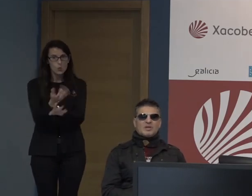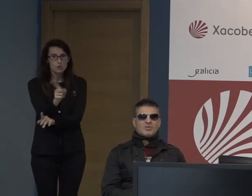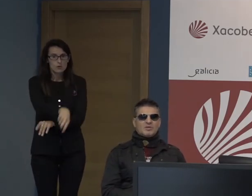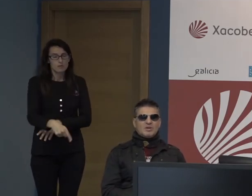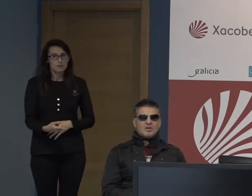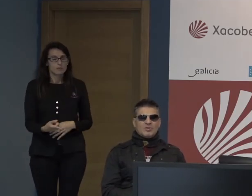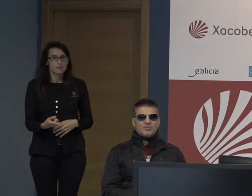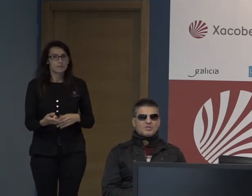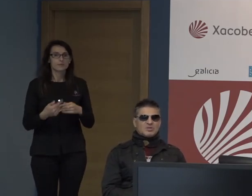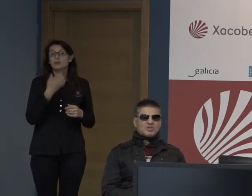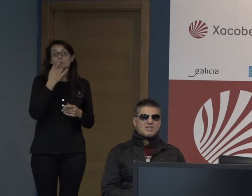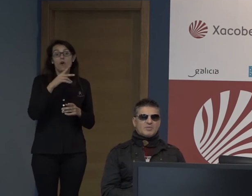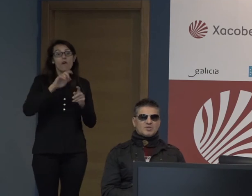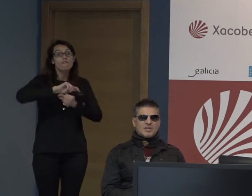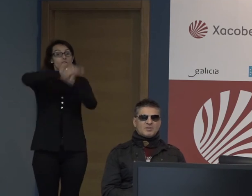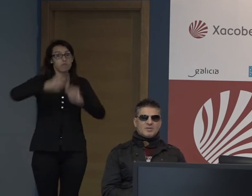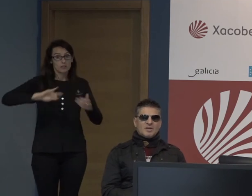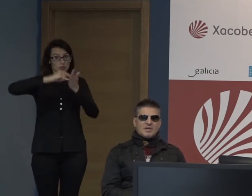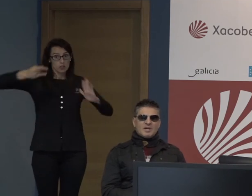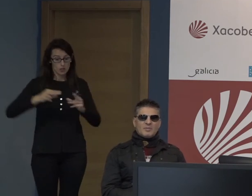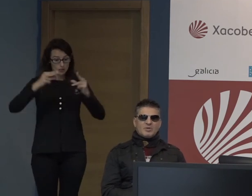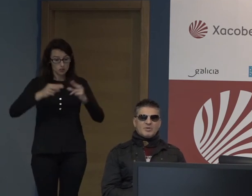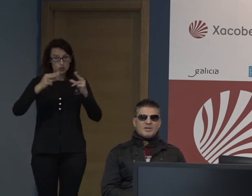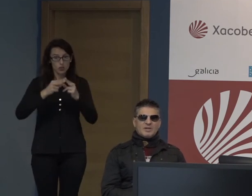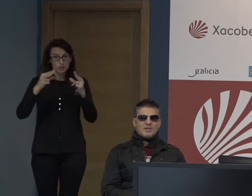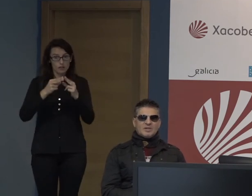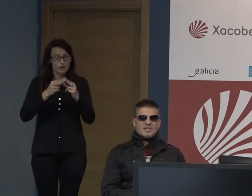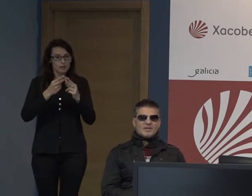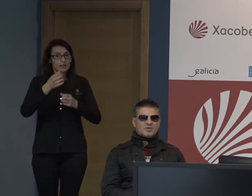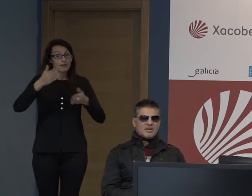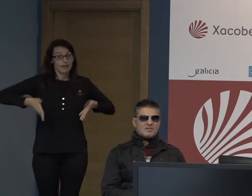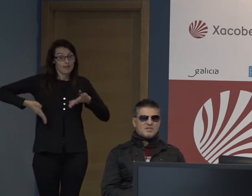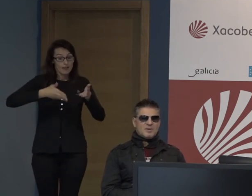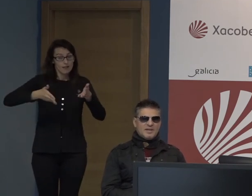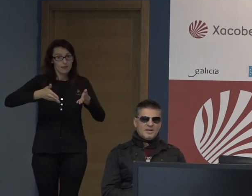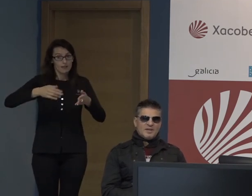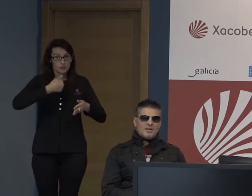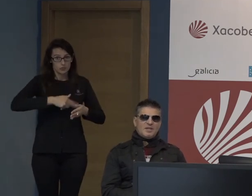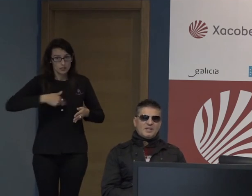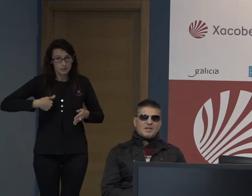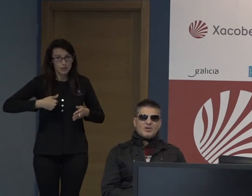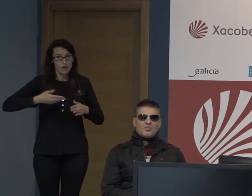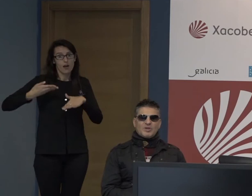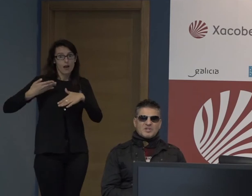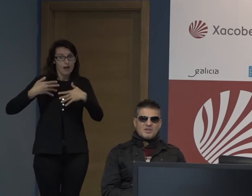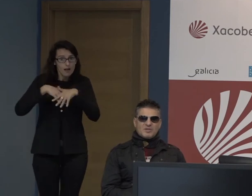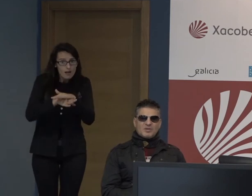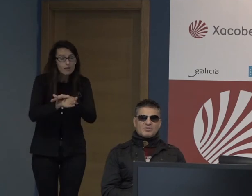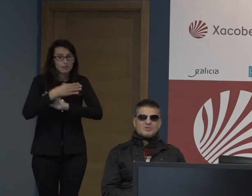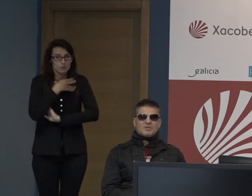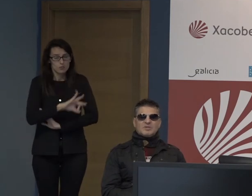yo creo que con eso se está demostrando que el camino de Santiago es accesible y que lo puede